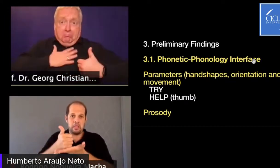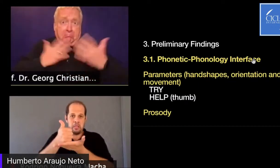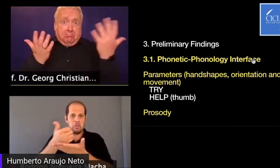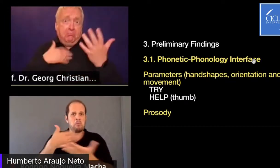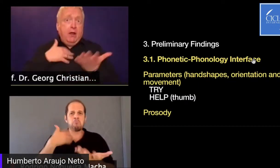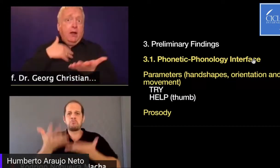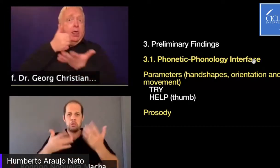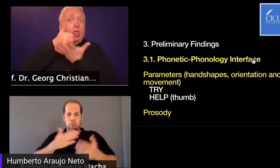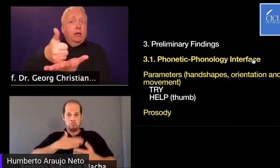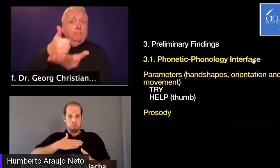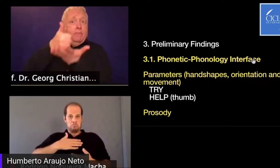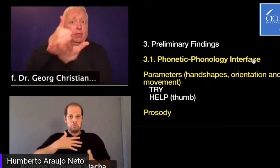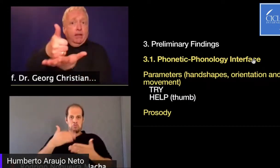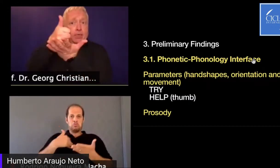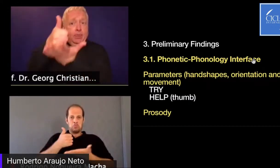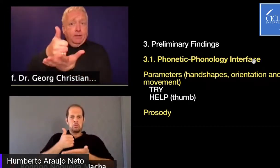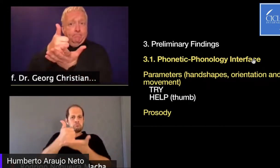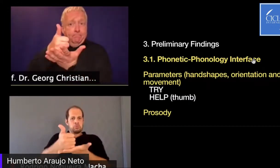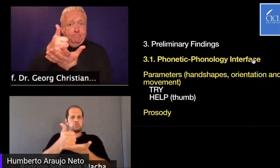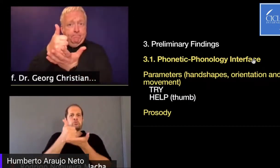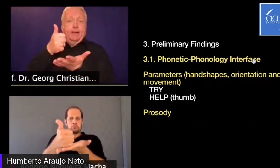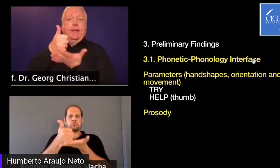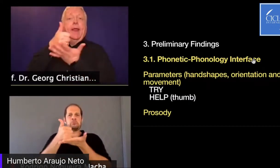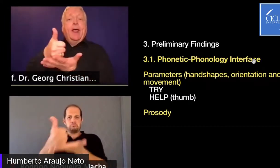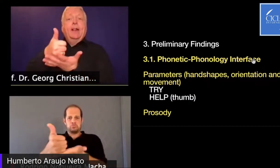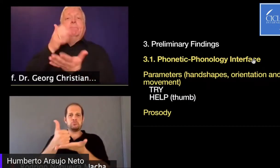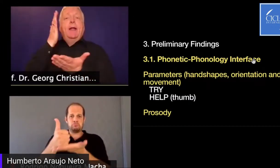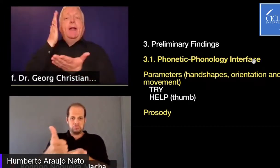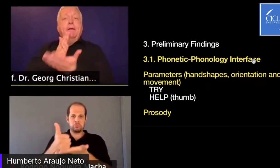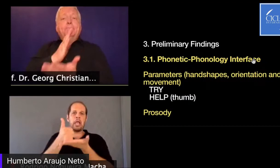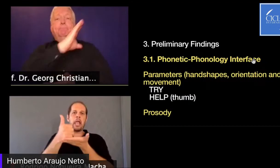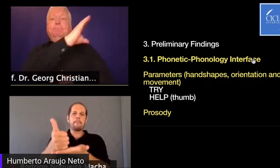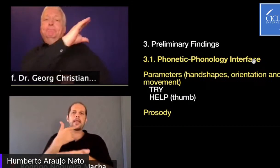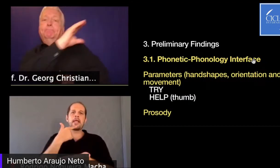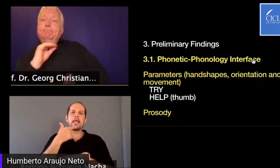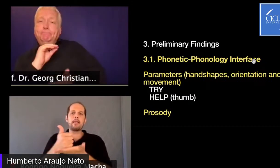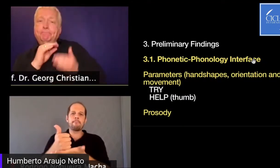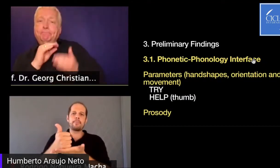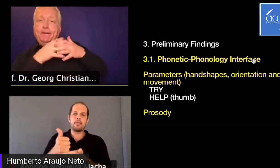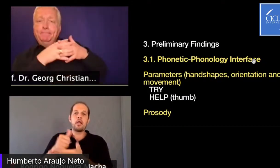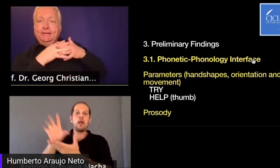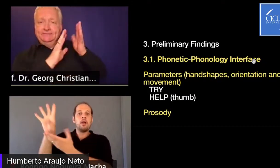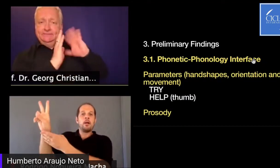feito com esse polegar um pouco mais estendido.